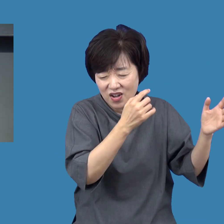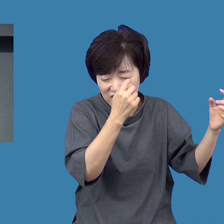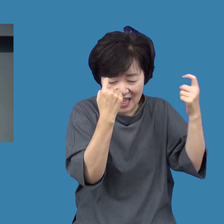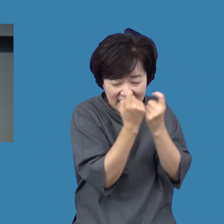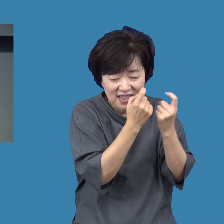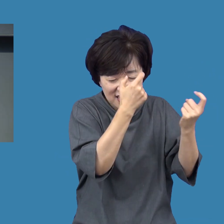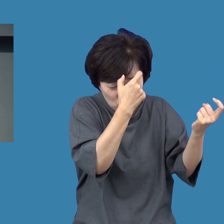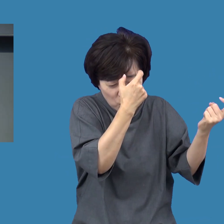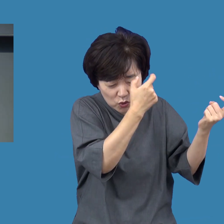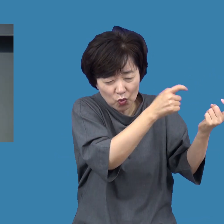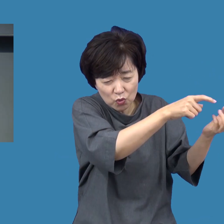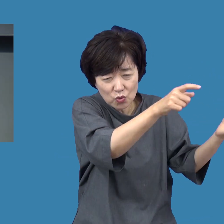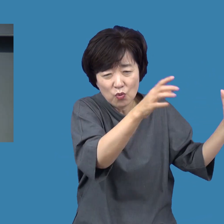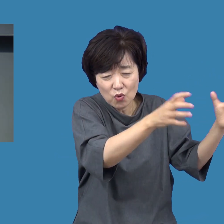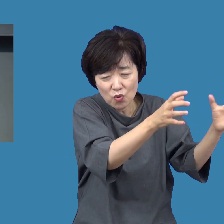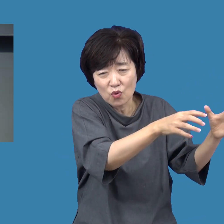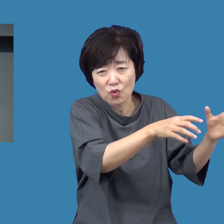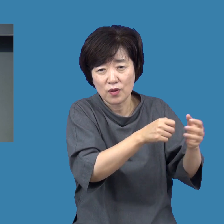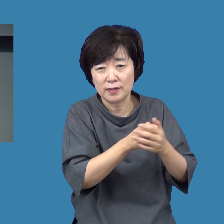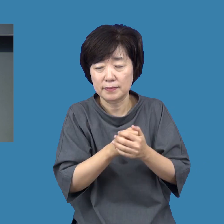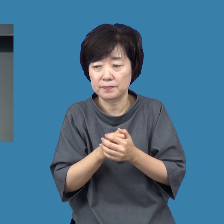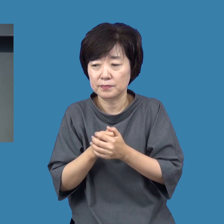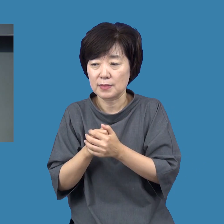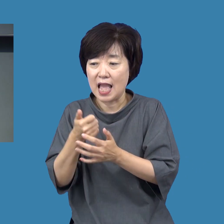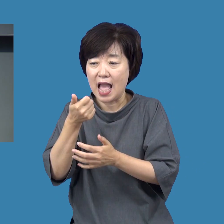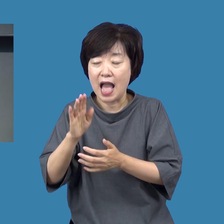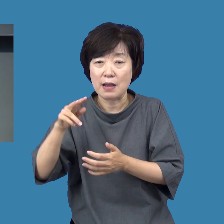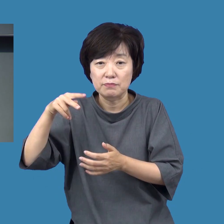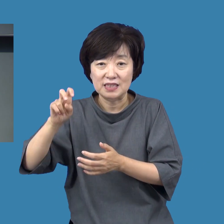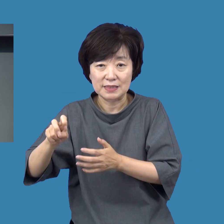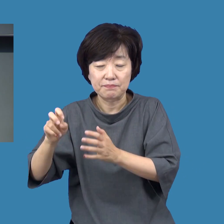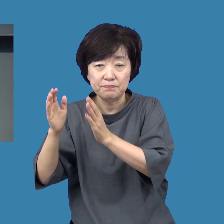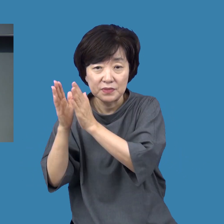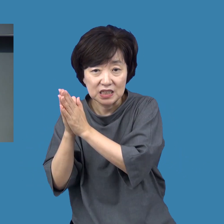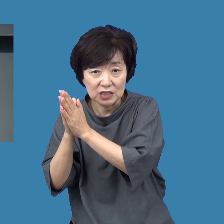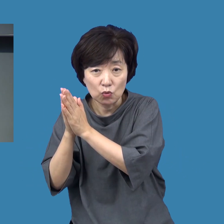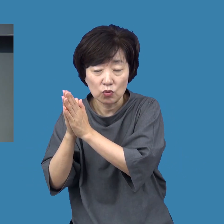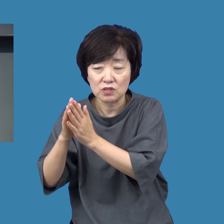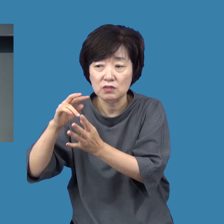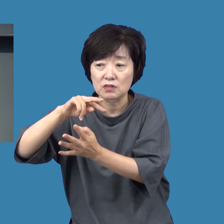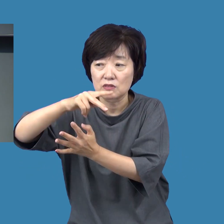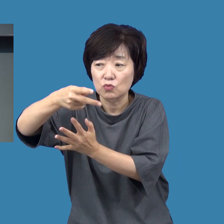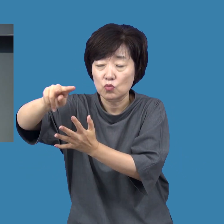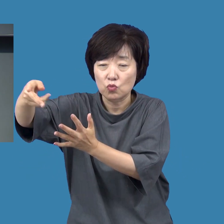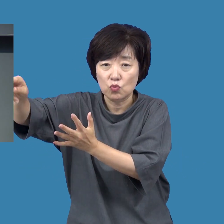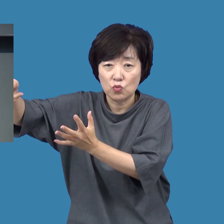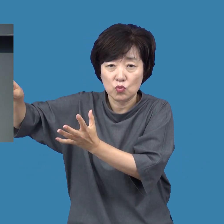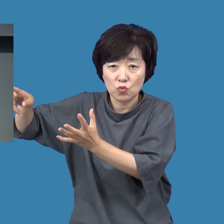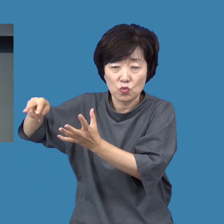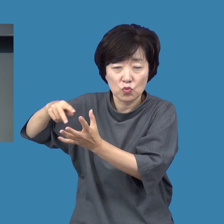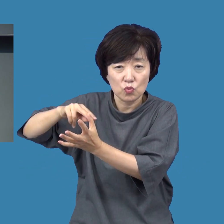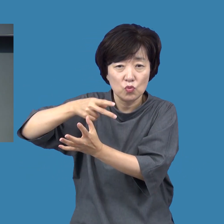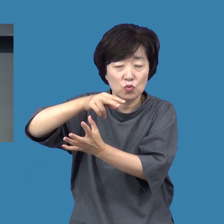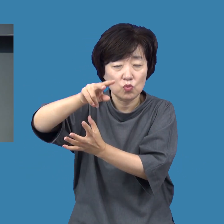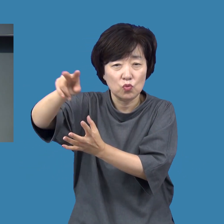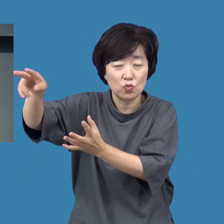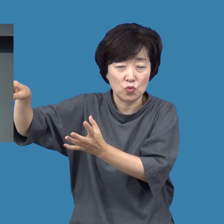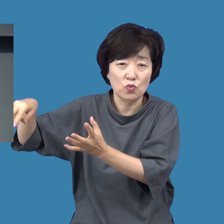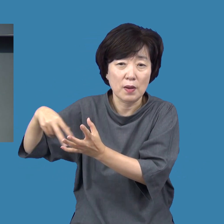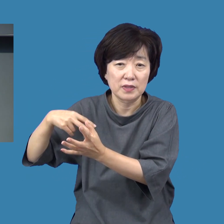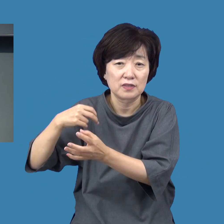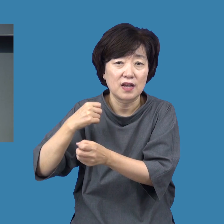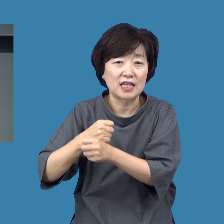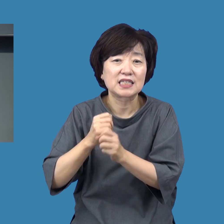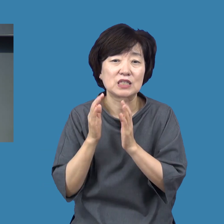기도를 하거나 한 사람씩 돌아가면서 다른 사람들이 알아들을 수 있도록 기도하는 걸 교회에서 기도한다 이렇게 말하는 거예요. 네?